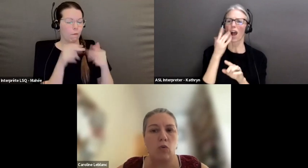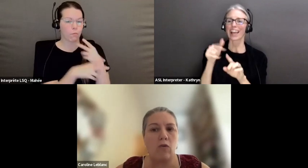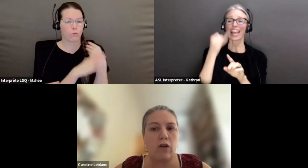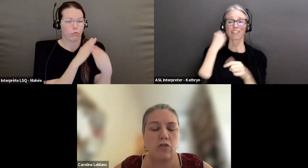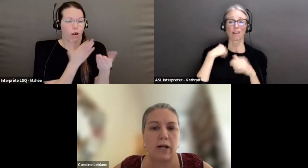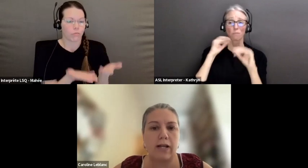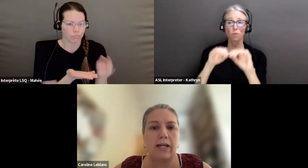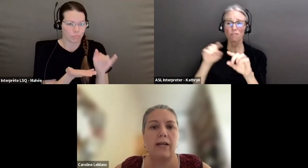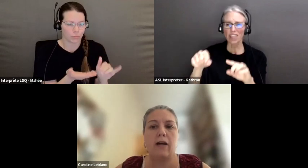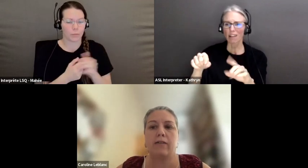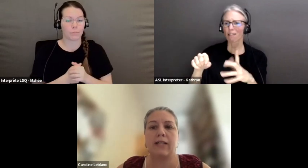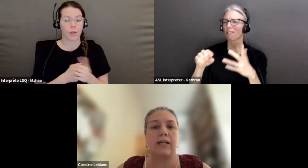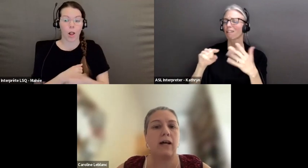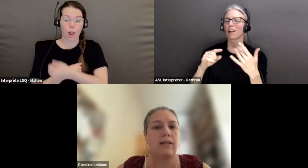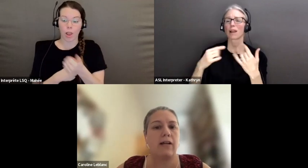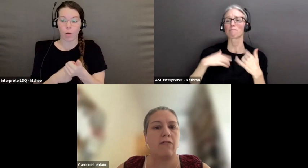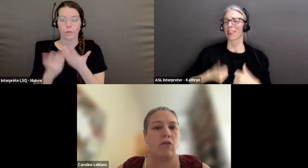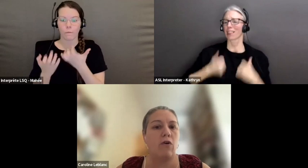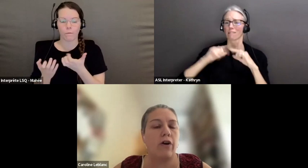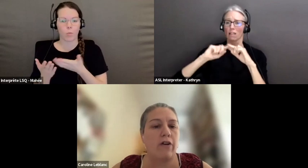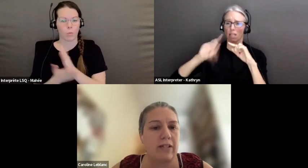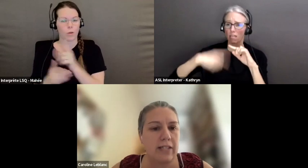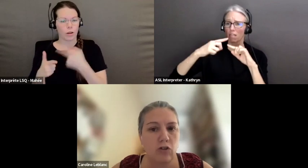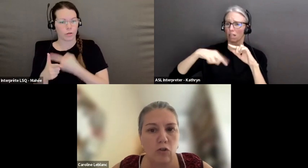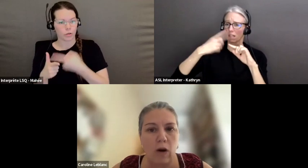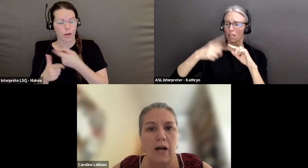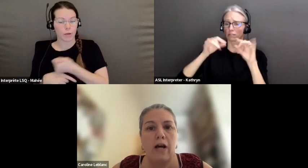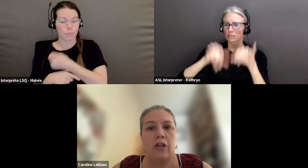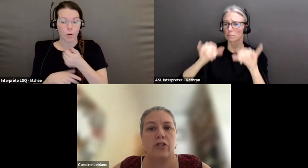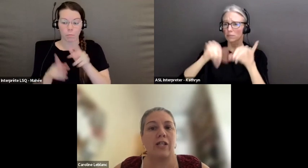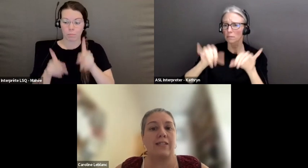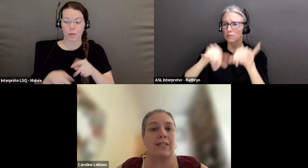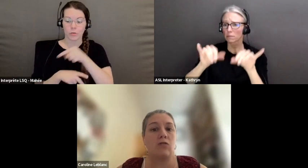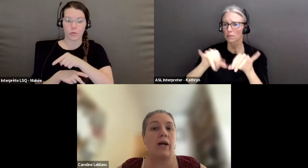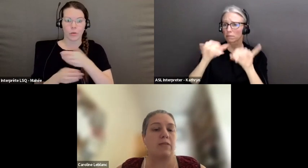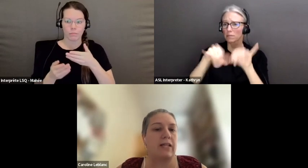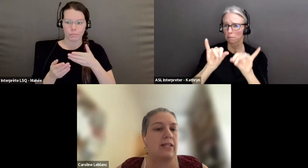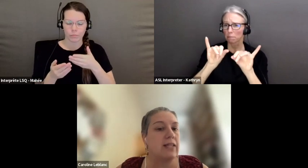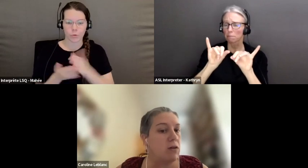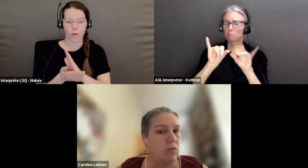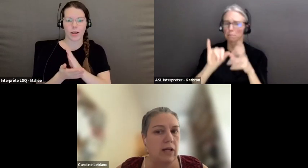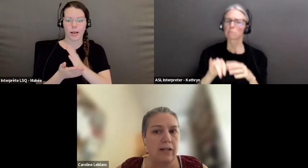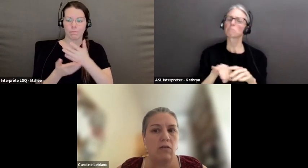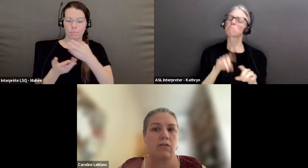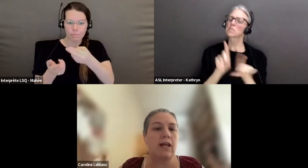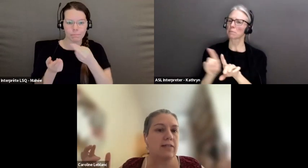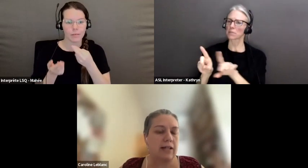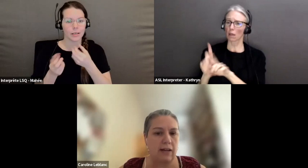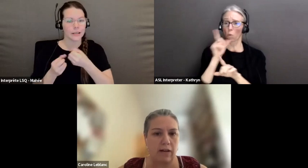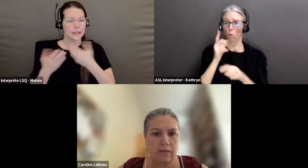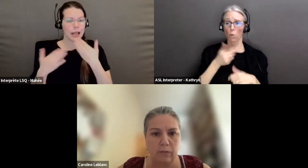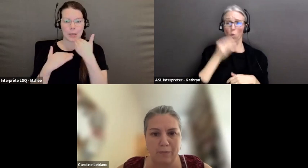leur droit au logement et certaines d'entre elles vont revendiquer ce droit de sorte à ce qu'il soit respecté sans contrainte, donc